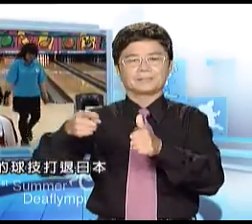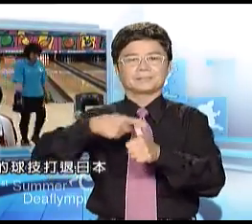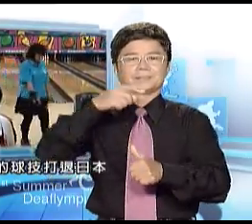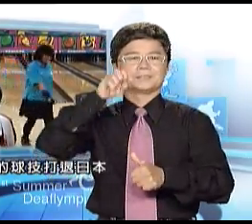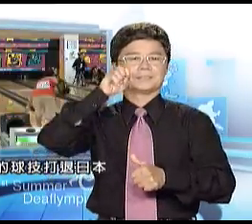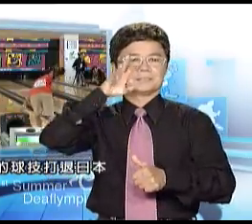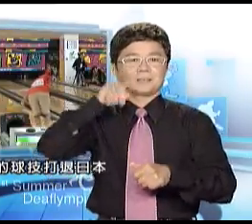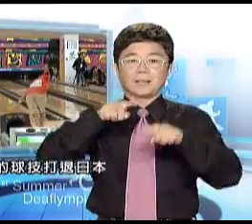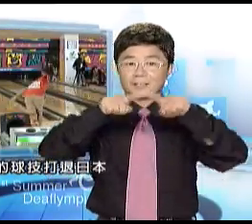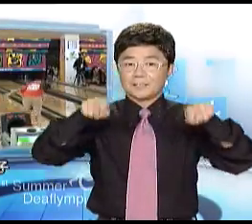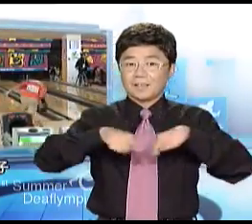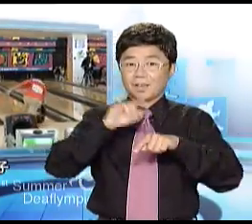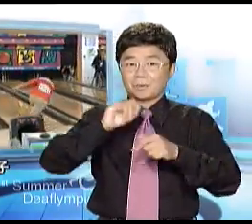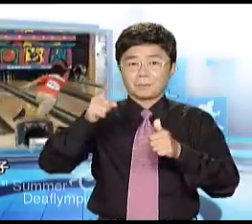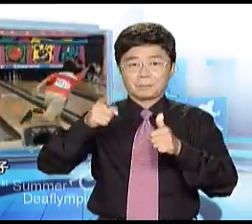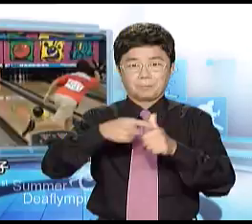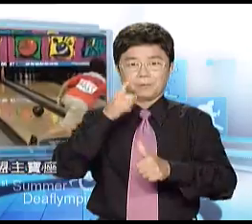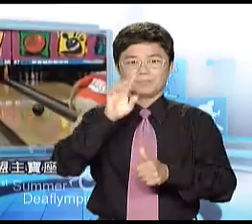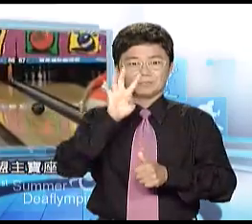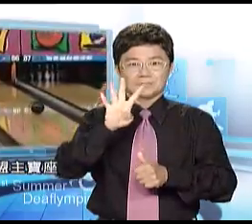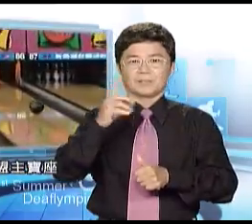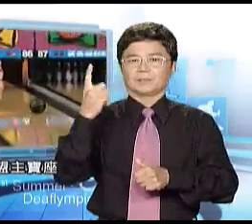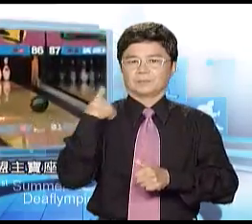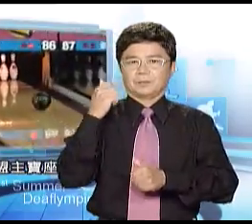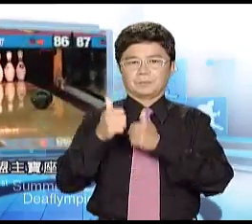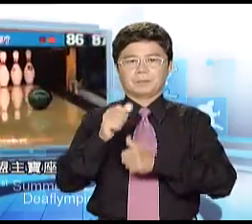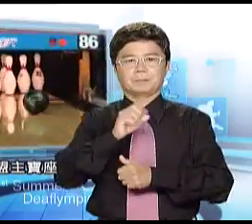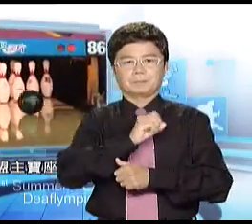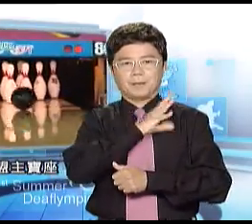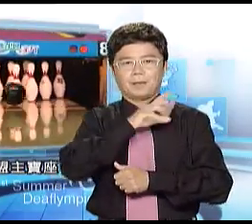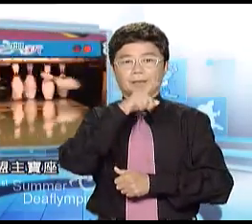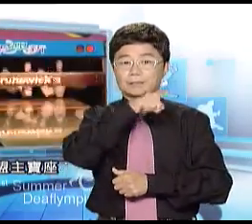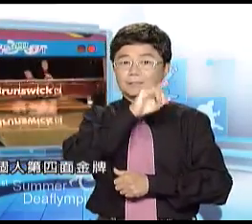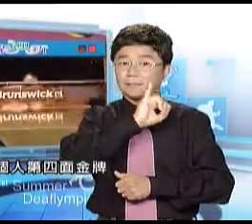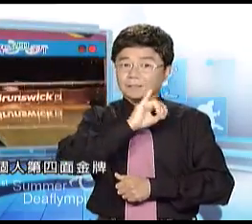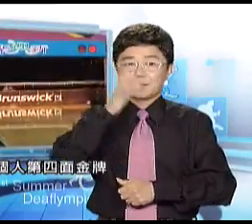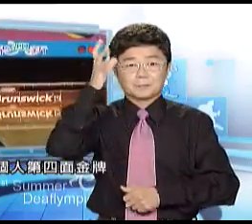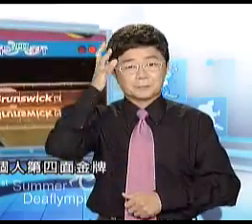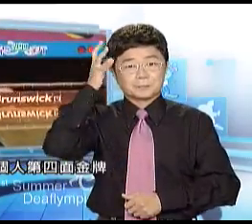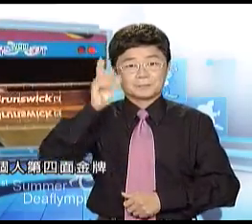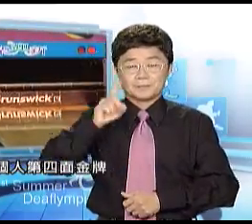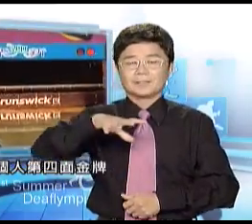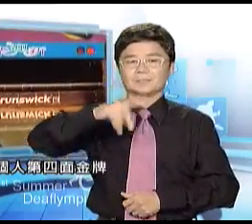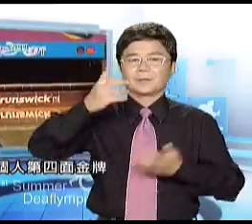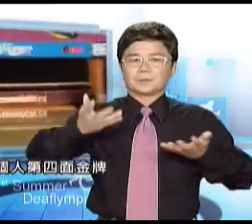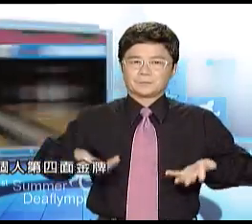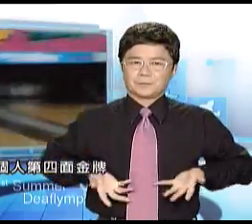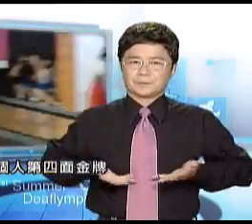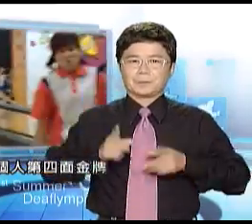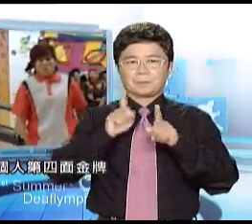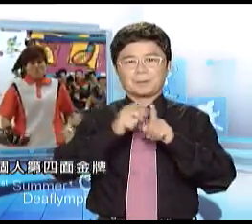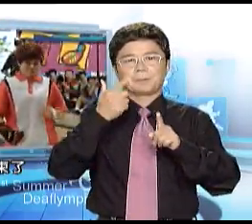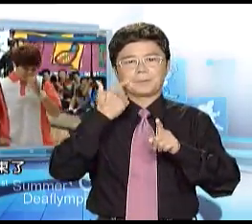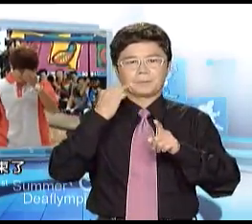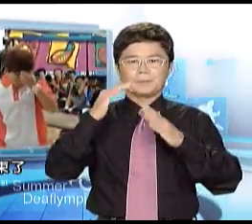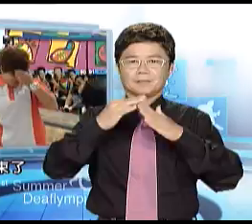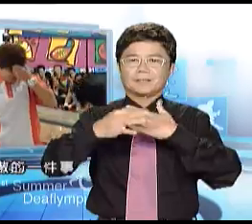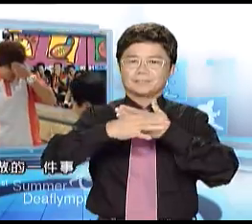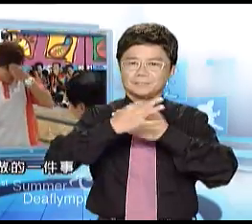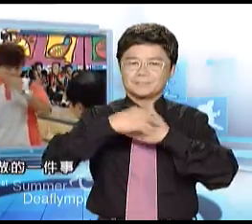退日本，荣登女子保龄球盟主的宝座，拿下她个人第四面金牌。比赛结束，她最想做的就